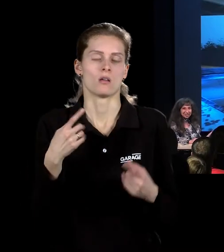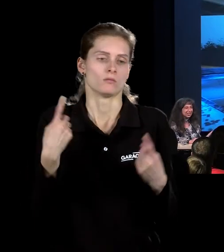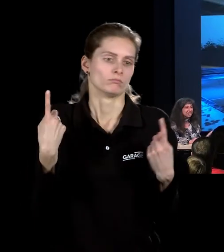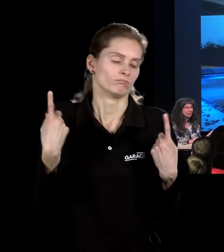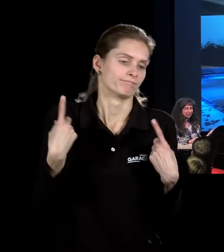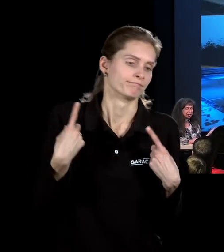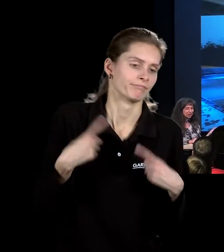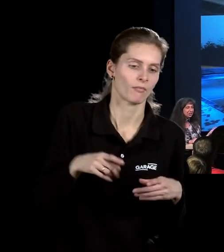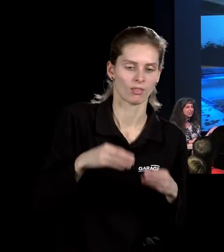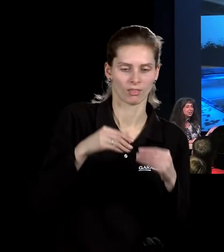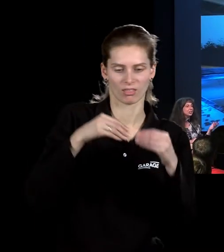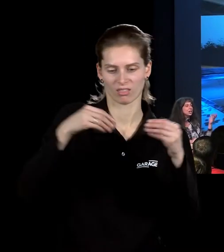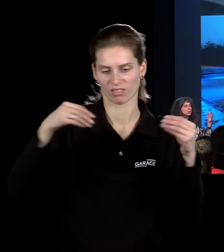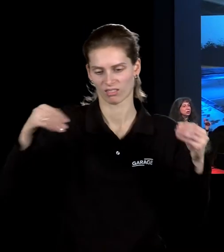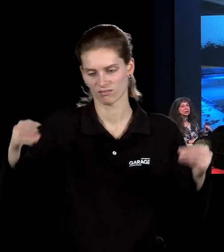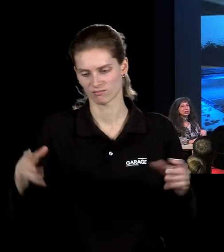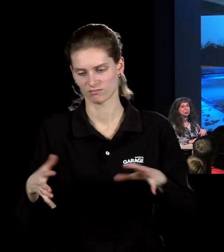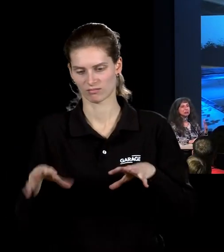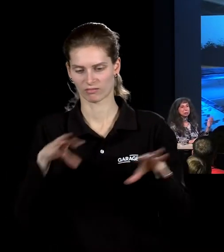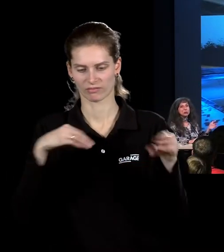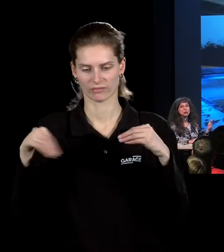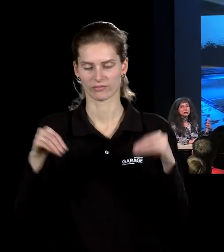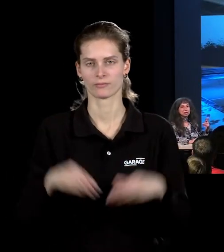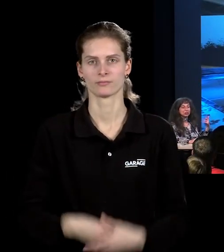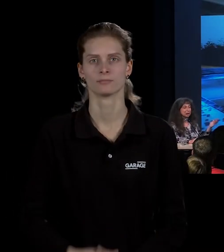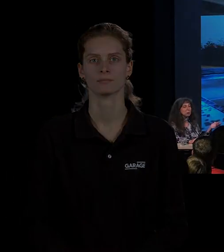или разлагаются на наших глазах.